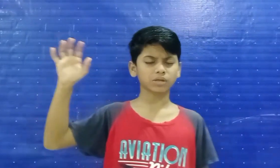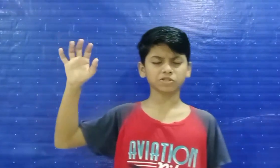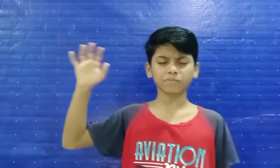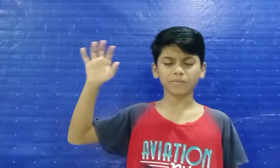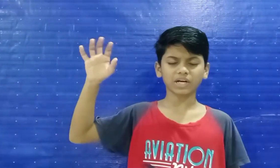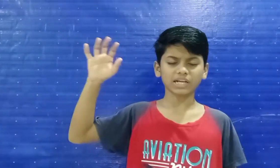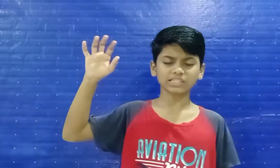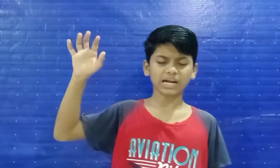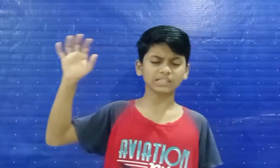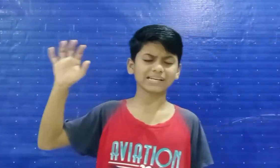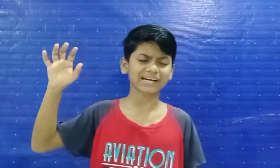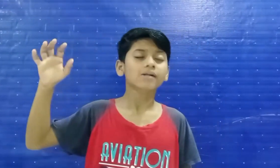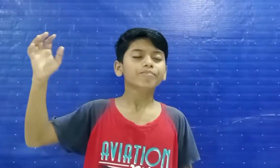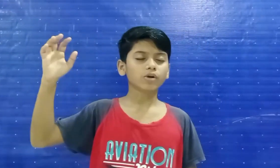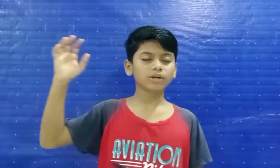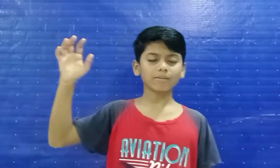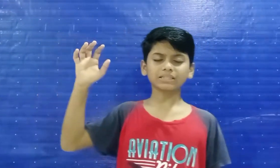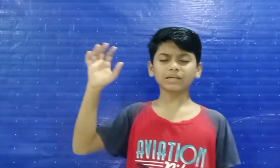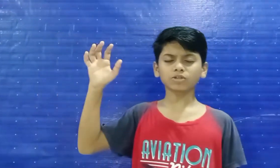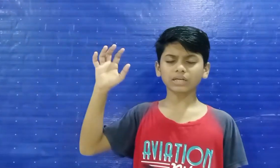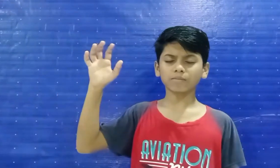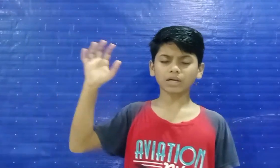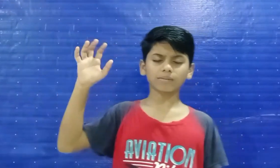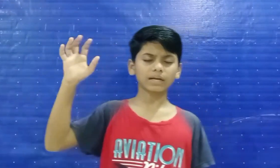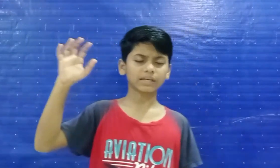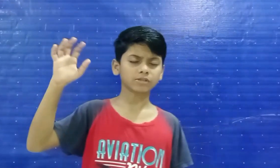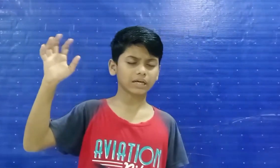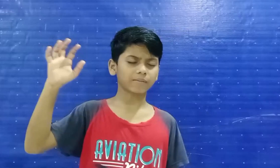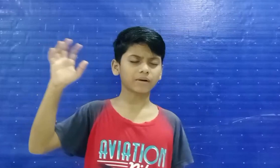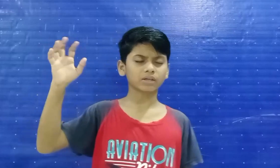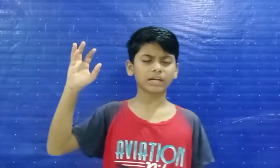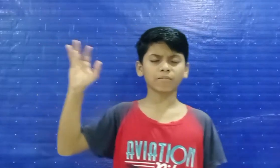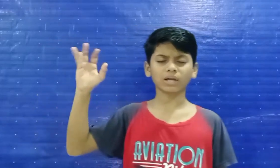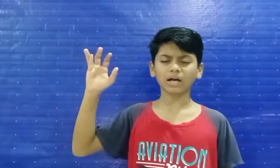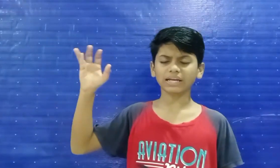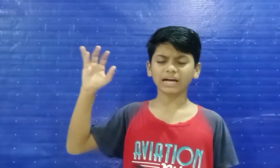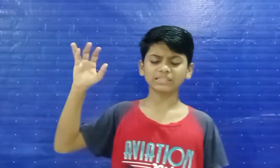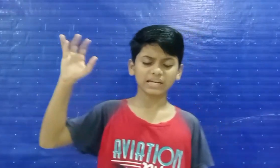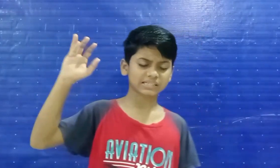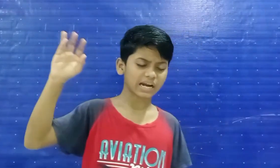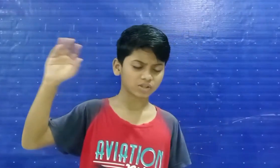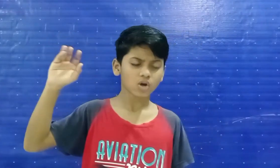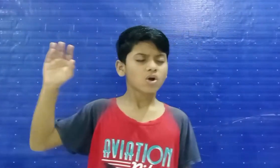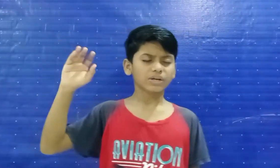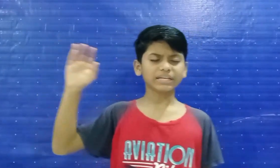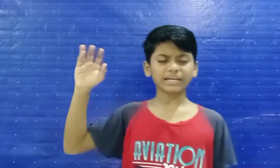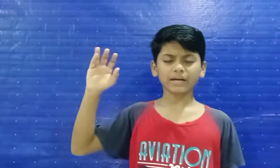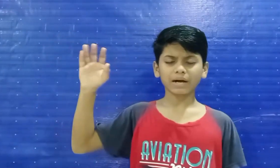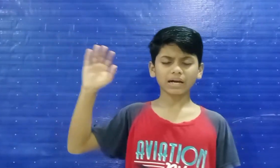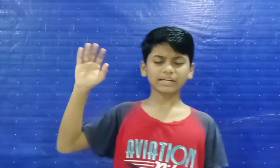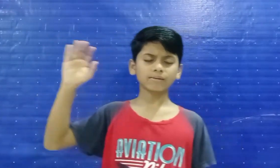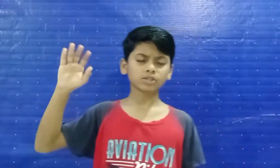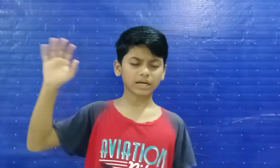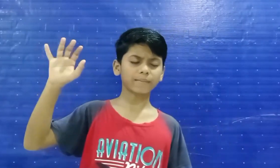ಜಿ ಬಂದ್ರೆ ಬುಜಿರೆ ಪ್ರಭು ಕಂಡಲಾಸ್ ಕರ ಹಂದ್ರೆ ಅದಕ ಬಗುಂದರ ವಾಚರೆ ಪುಷ್ಕರ ಬಟಕ ಬಗ್ರಾಟಿ ಪುಷ್ಕರ ಬಂದ್ರೆ ಬೋಟ ಕೈ ಕಂದಲಾಸ್ ಕರ ಅಂದ್ರು